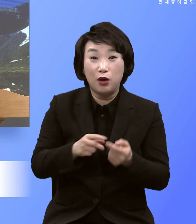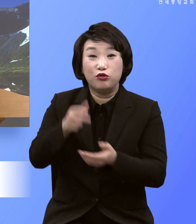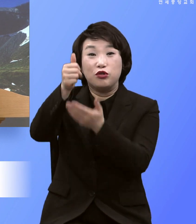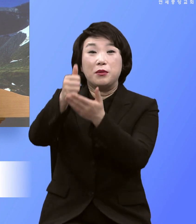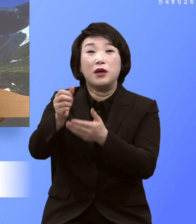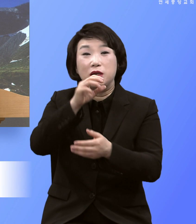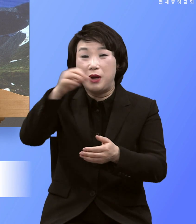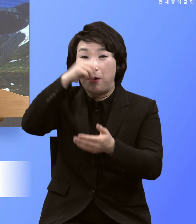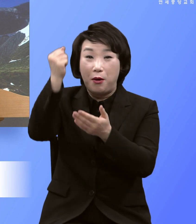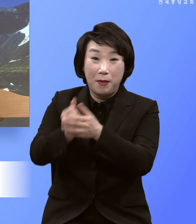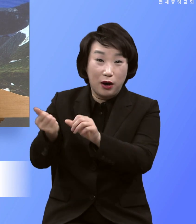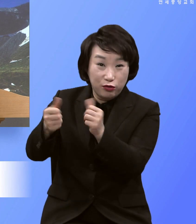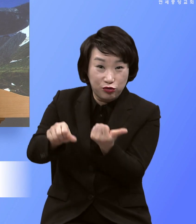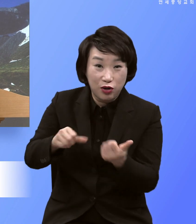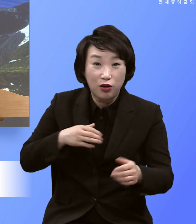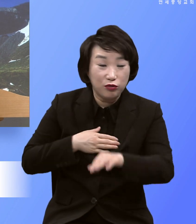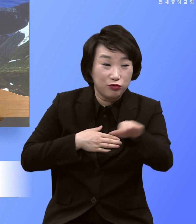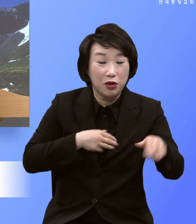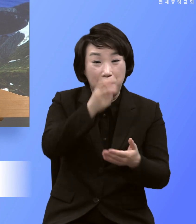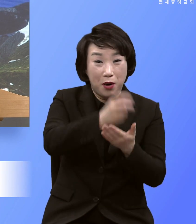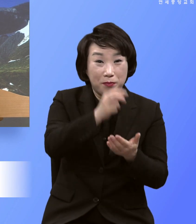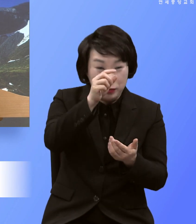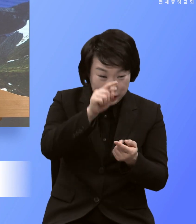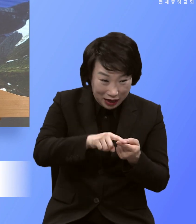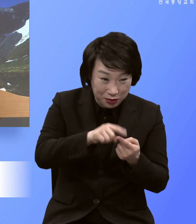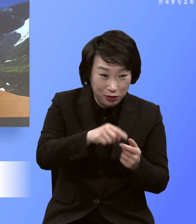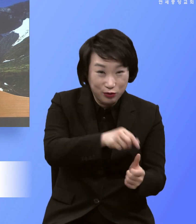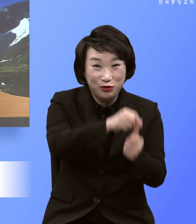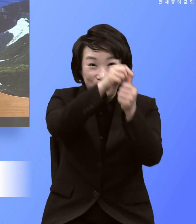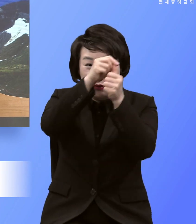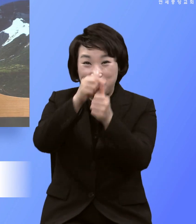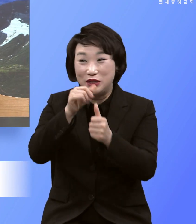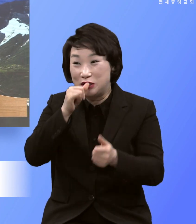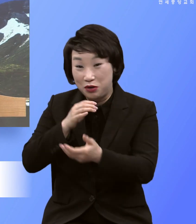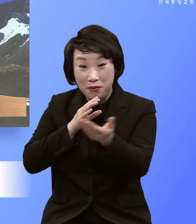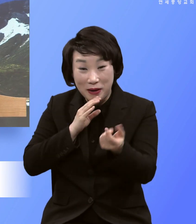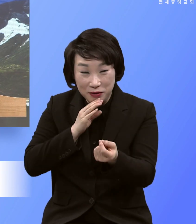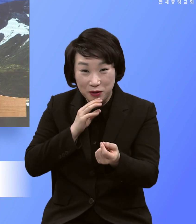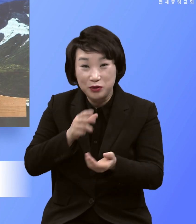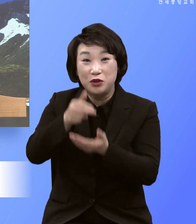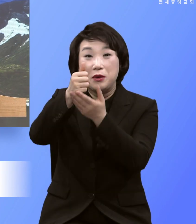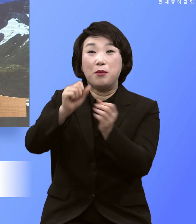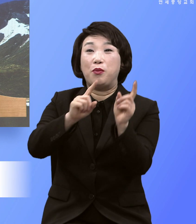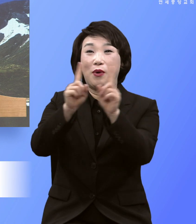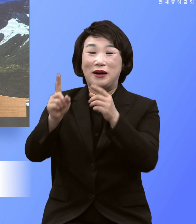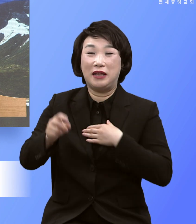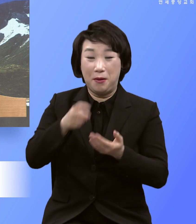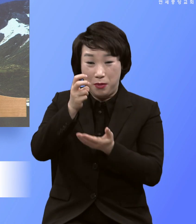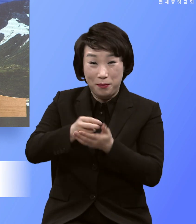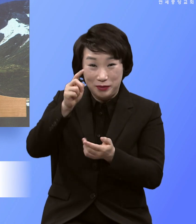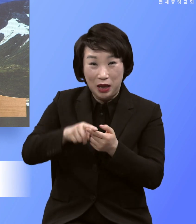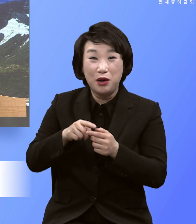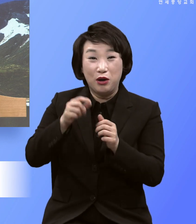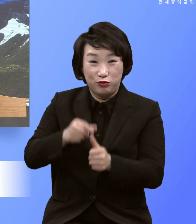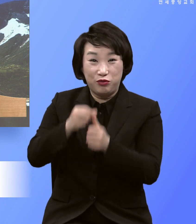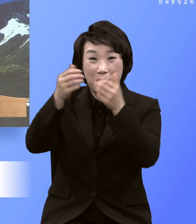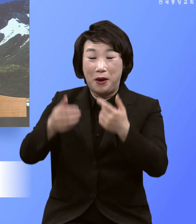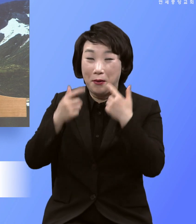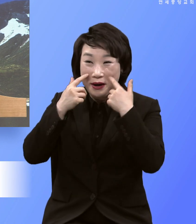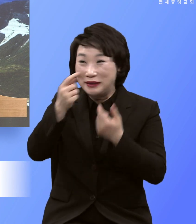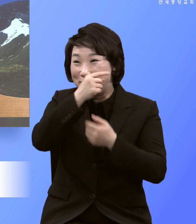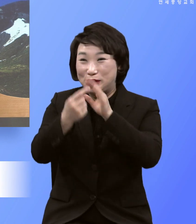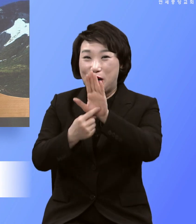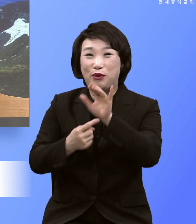죽으셨습니다. 우리는 법대로 살았습니다. 주님이 부활하심으로 내가 법대로 살았음을